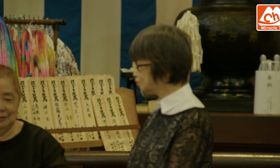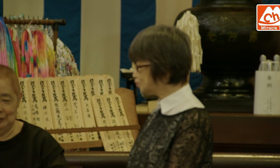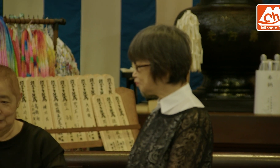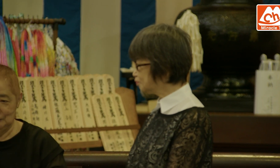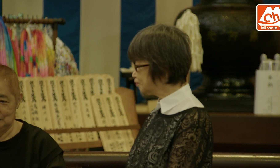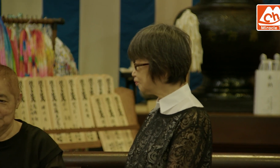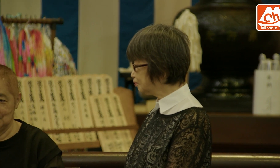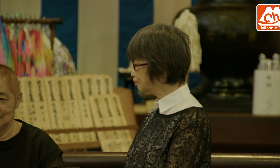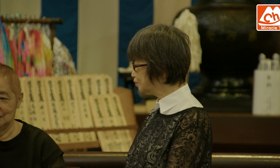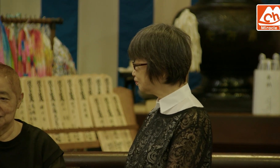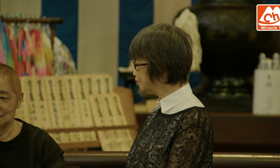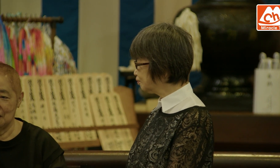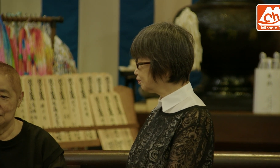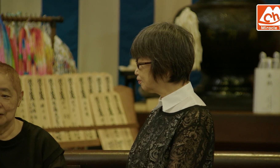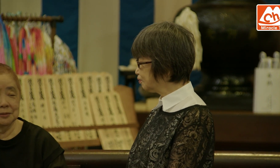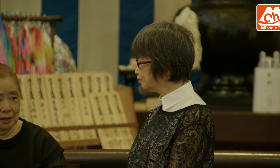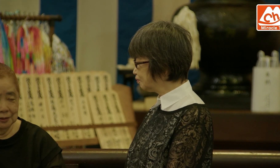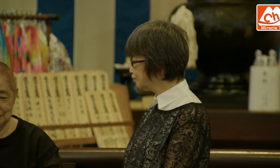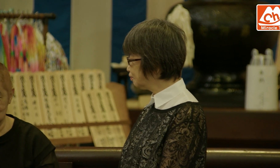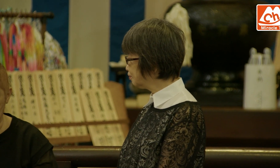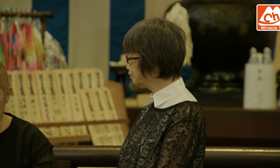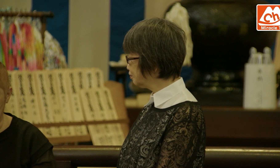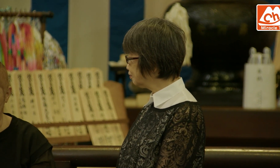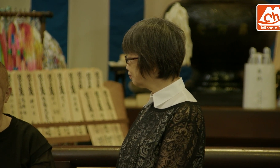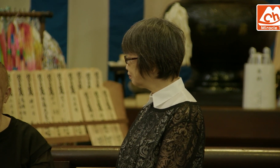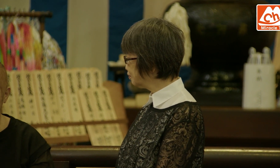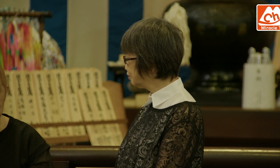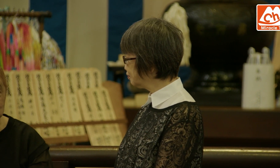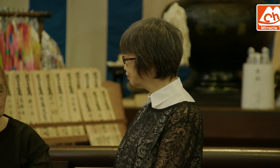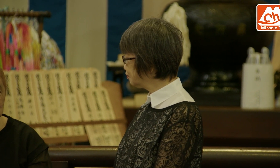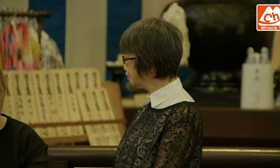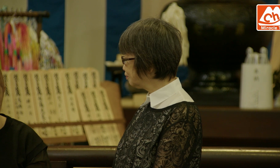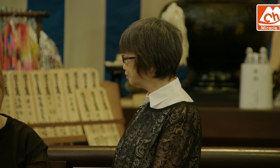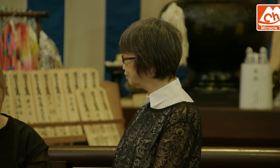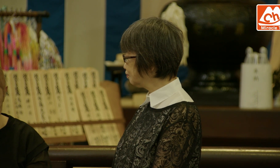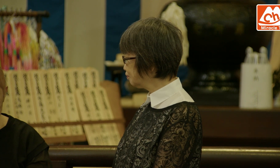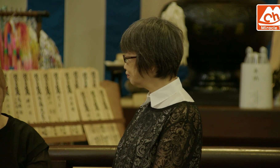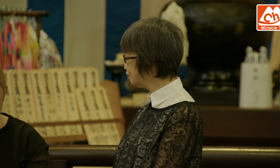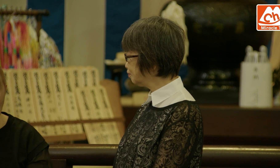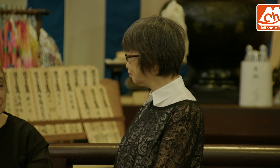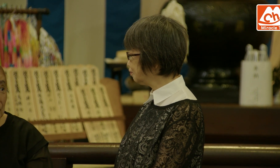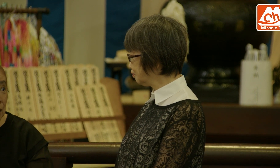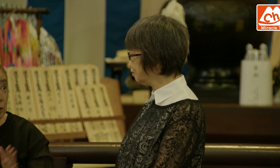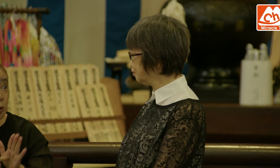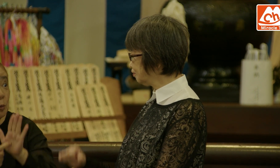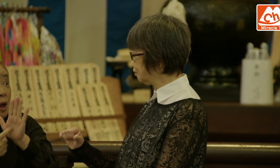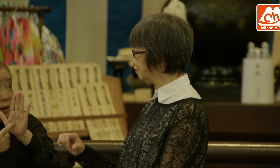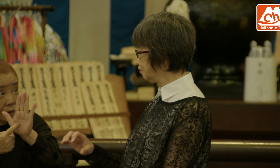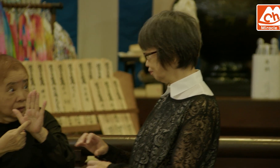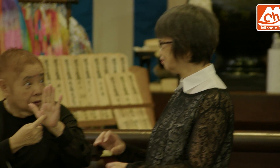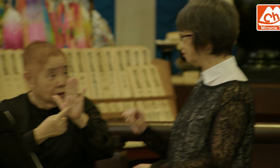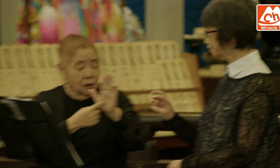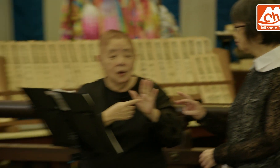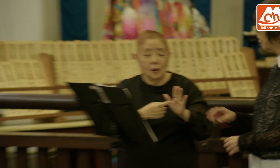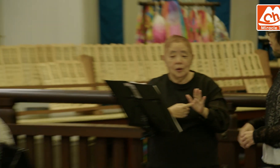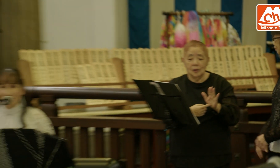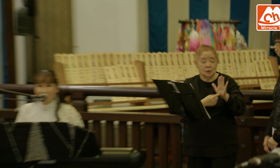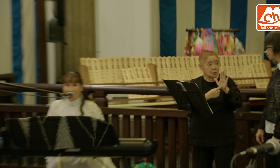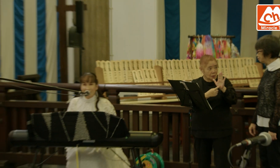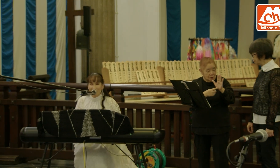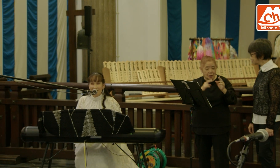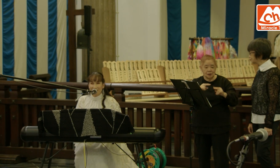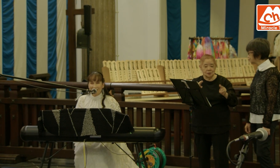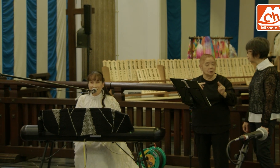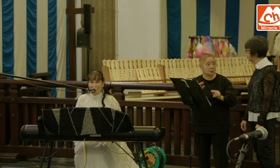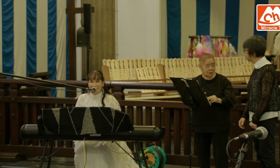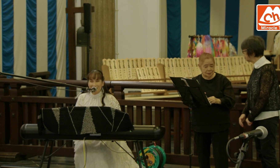んですが、インドネシアで非常に有名な曲なんですね。日本に働き